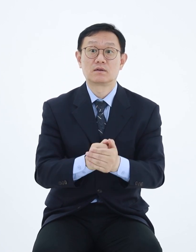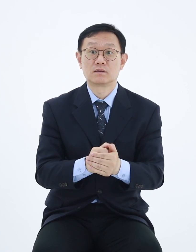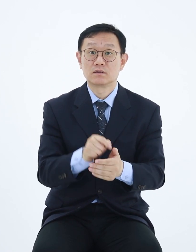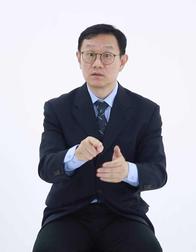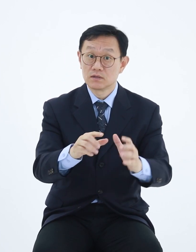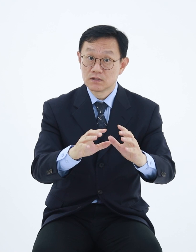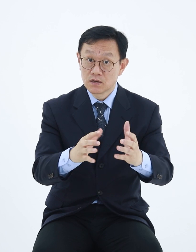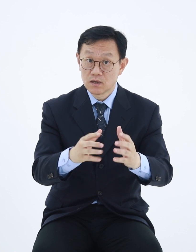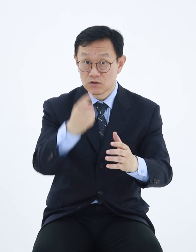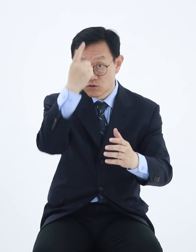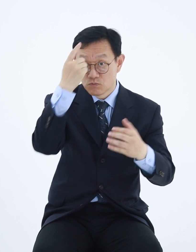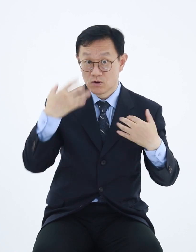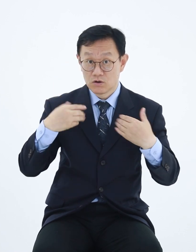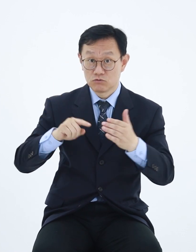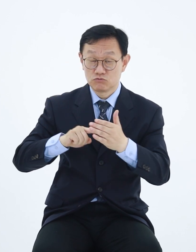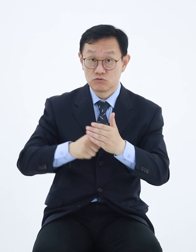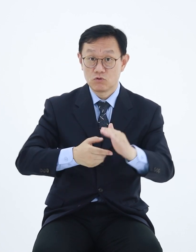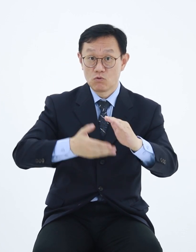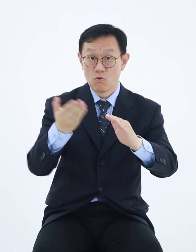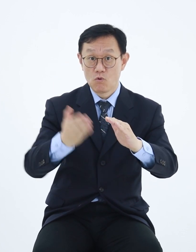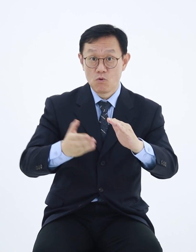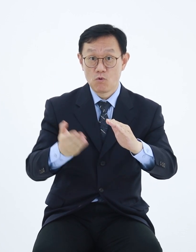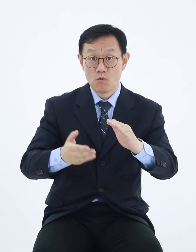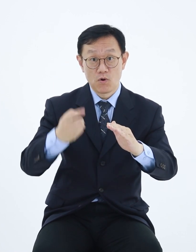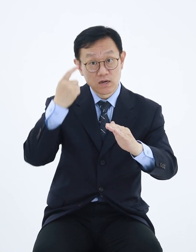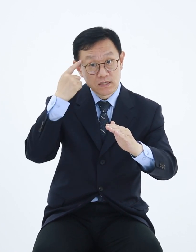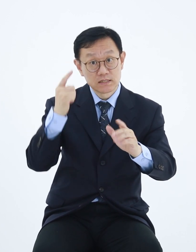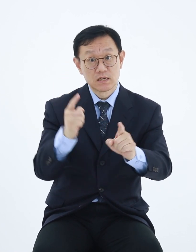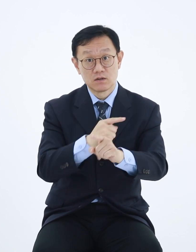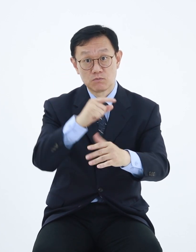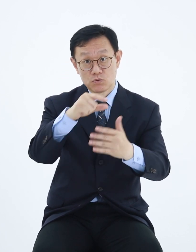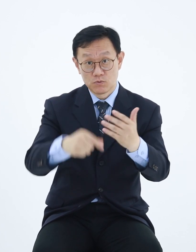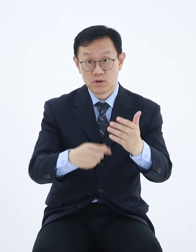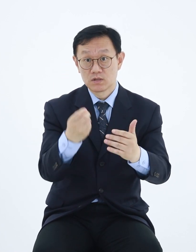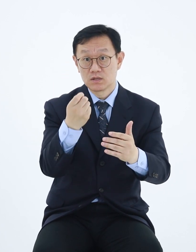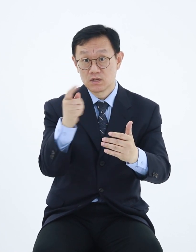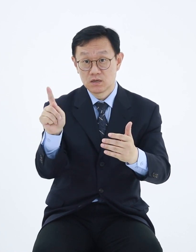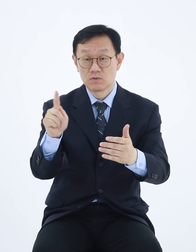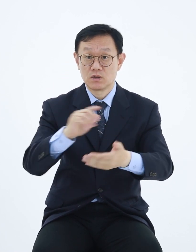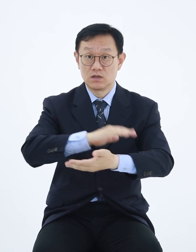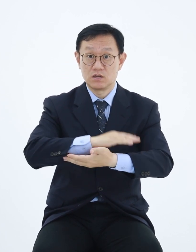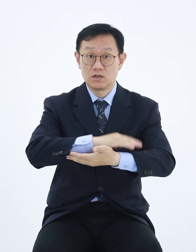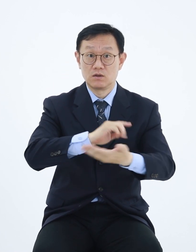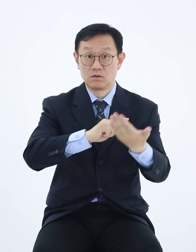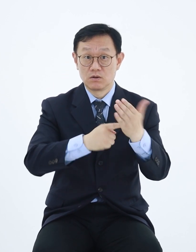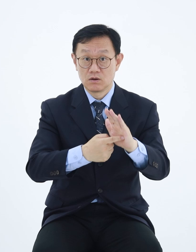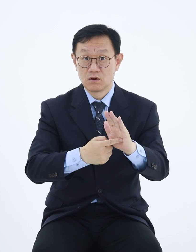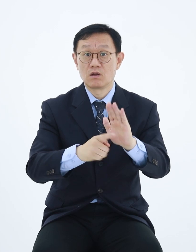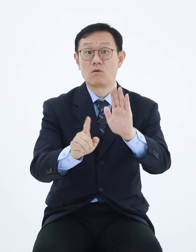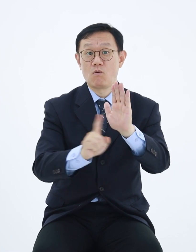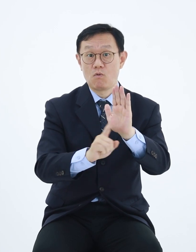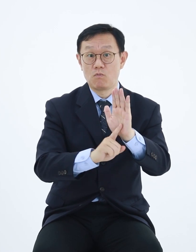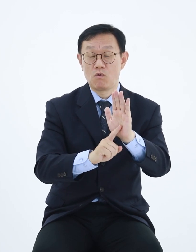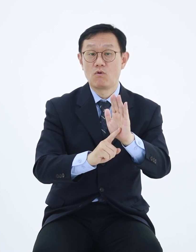정부가 추진하는 공공인식 개선 프로그램과 방송 매체나 인쇄 매체 등을 통한 홍보, 영유아